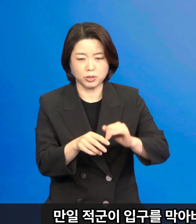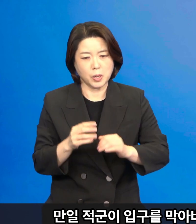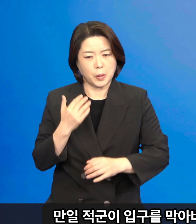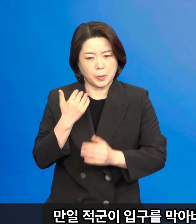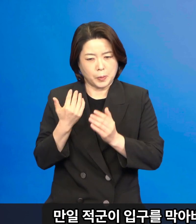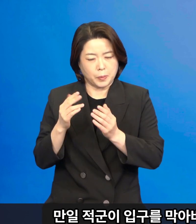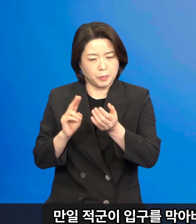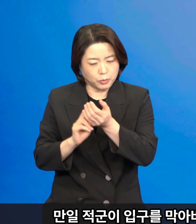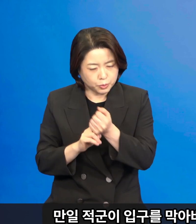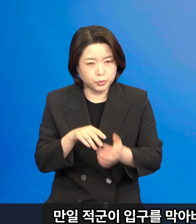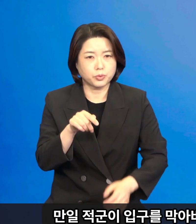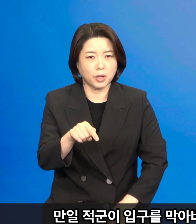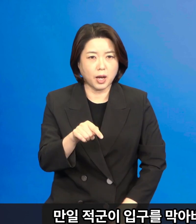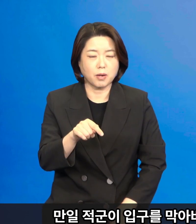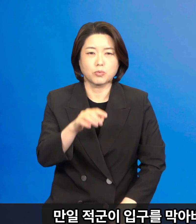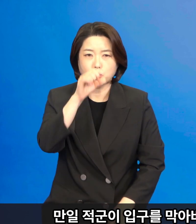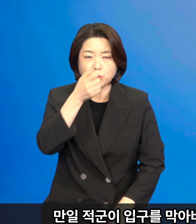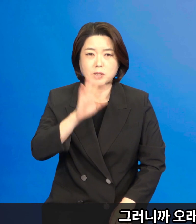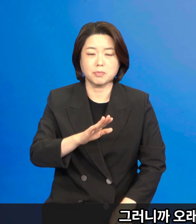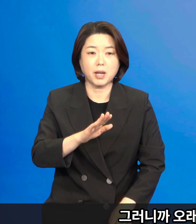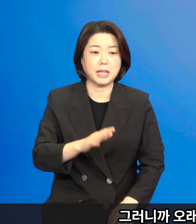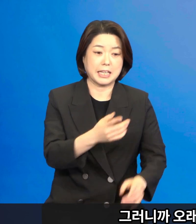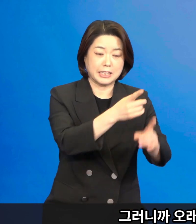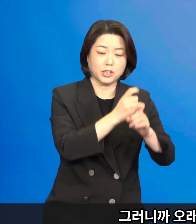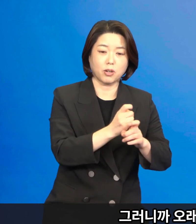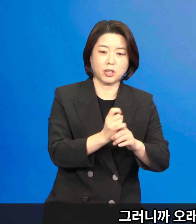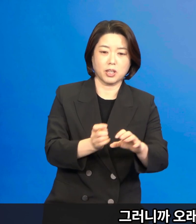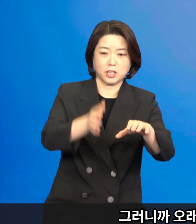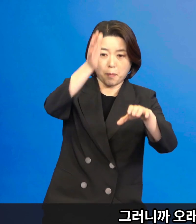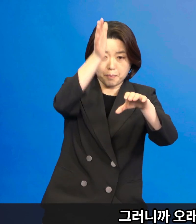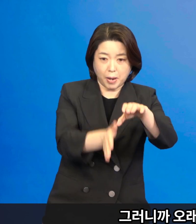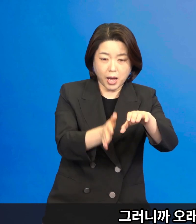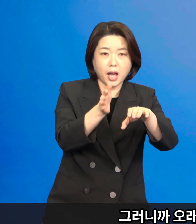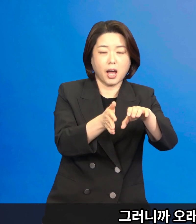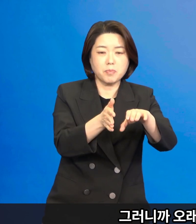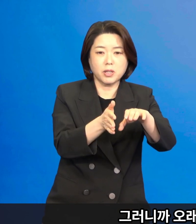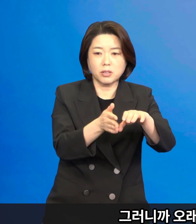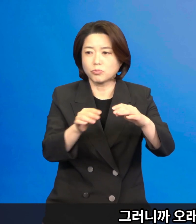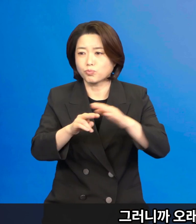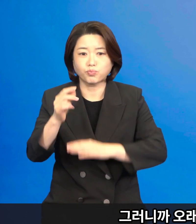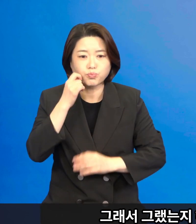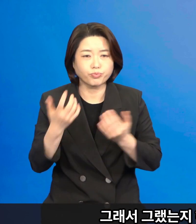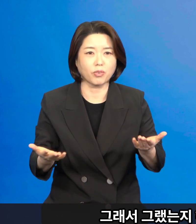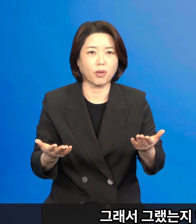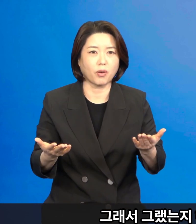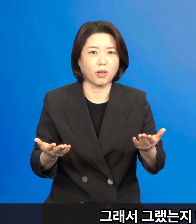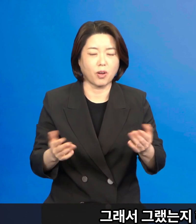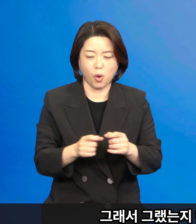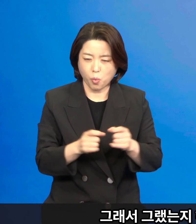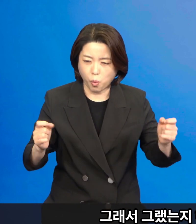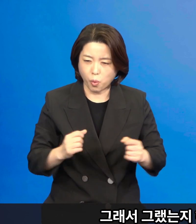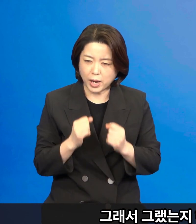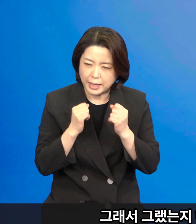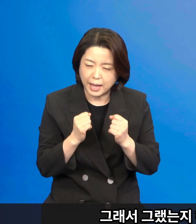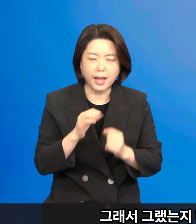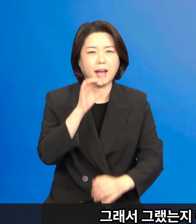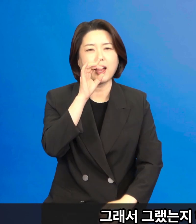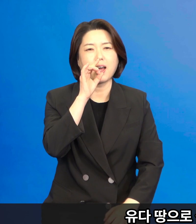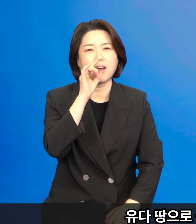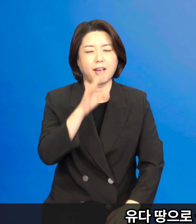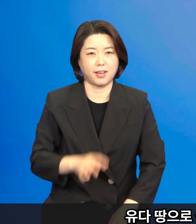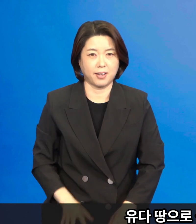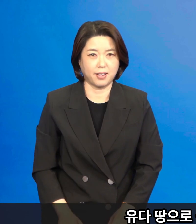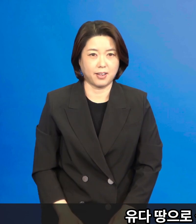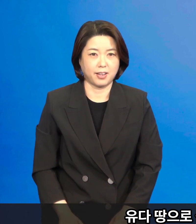입구를 막아버리면 꼼짝없이 도관이든 쥐가 돼요. 그러니까 좋은 오래 머물 곳은 아니었습니다. 그래서 그랬는지 하나님께서 선지자를